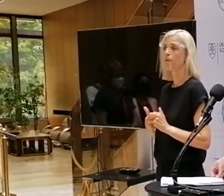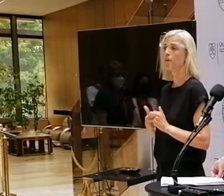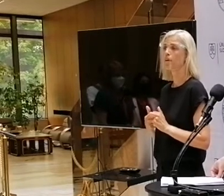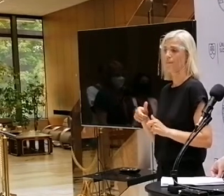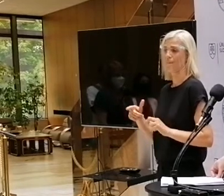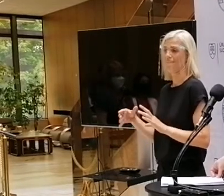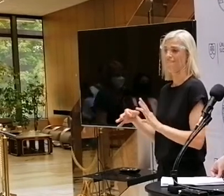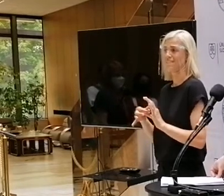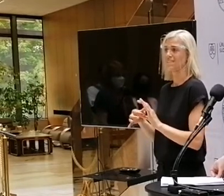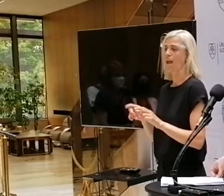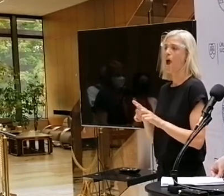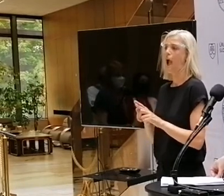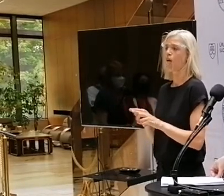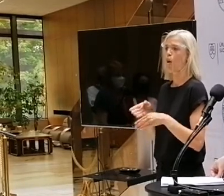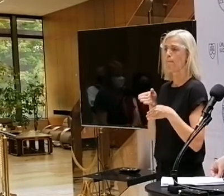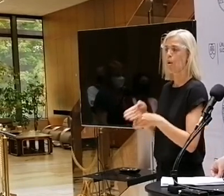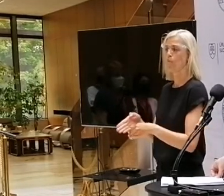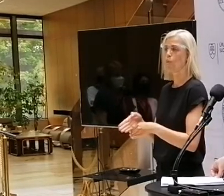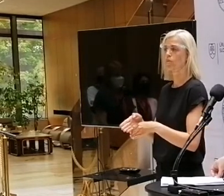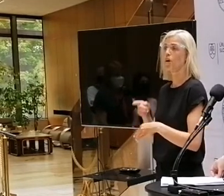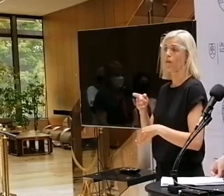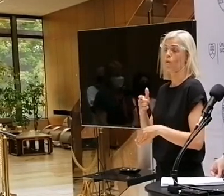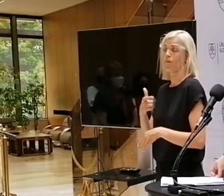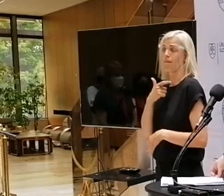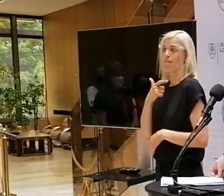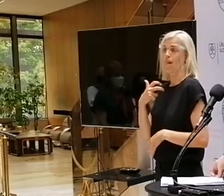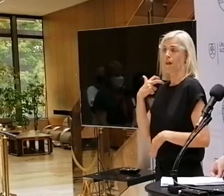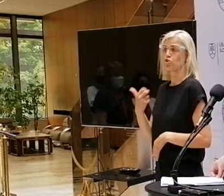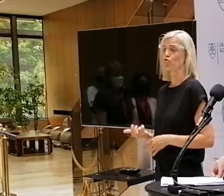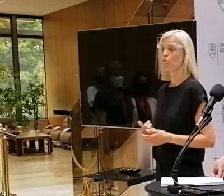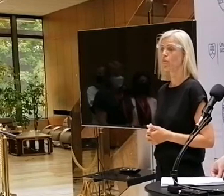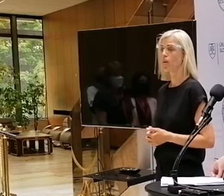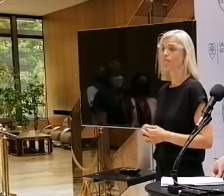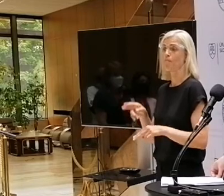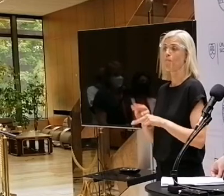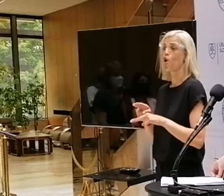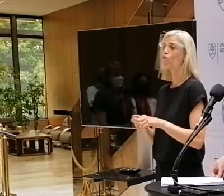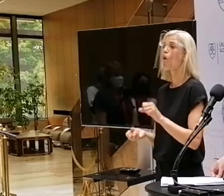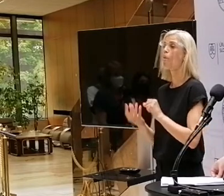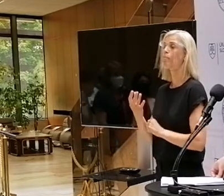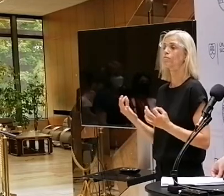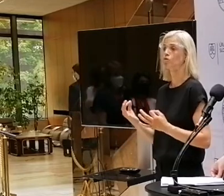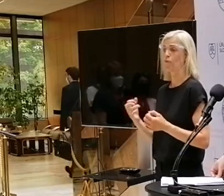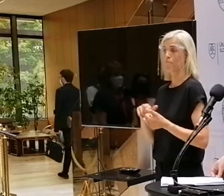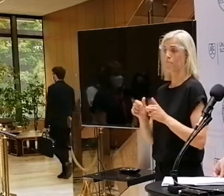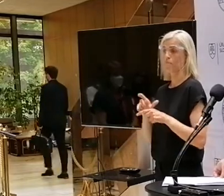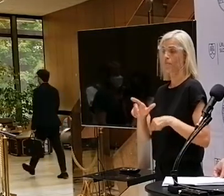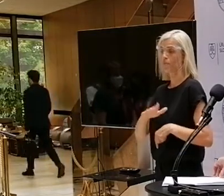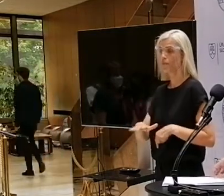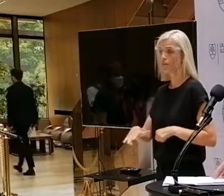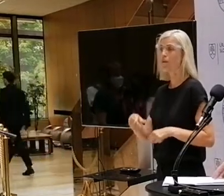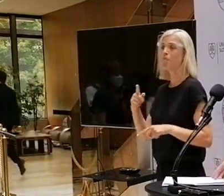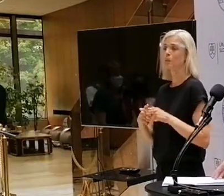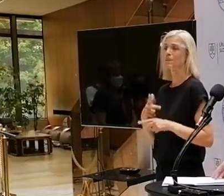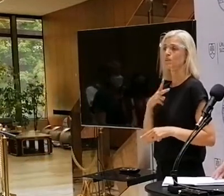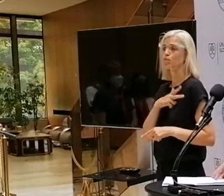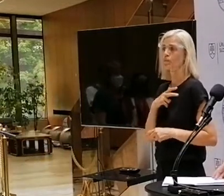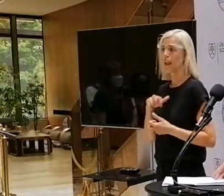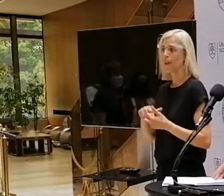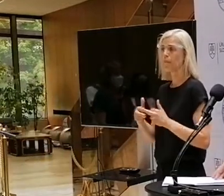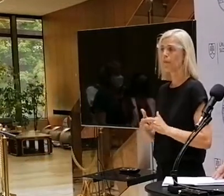týchto vzťahoch manažovať. A to je veľká škoda, lebo z toho samozrejme vznikajú nielen problém pre deti, ale aj sociálne problémy a